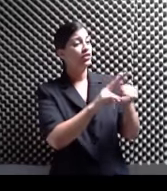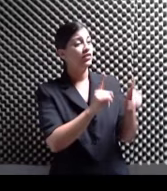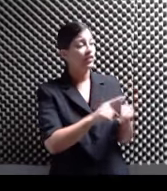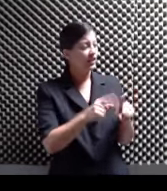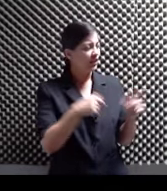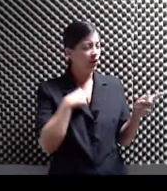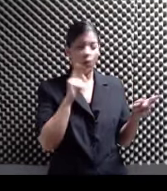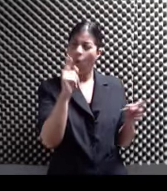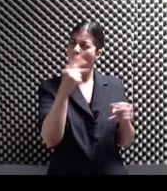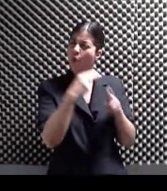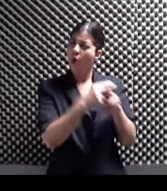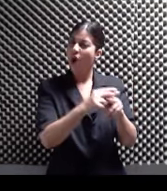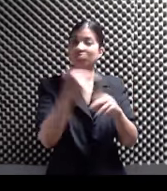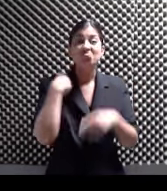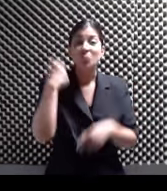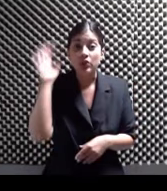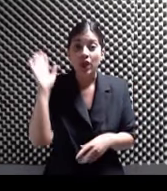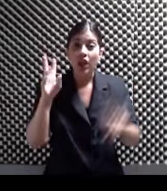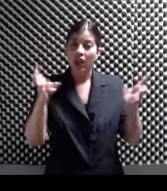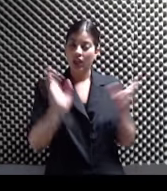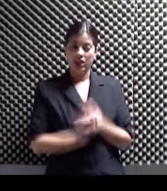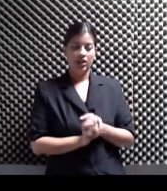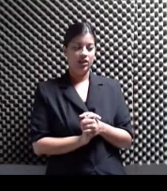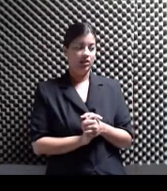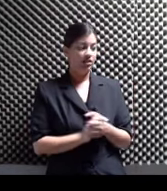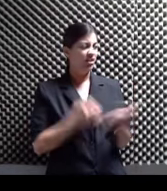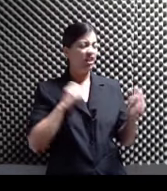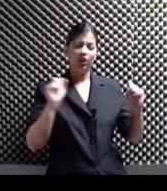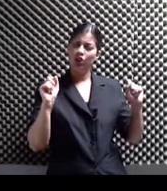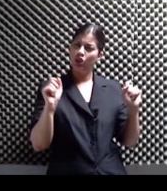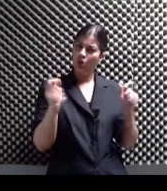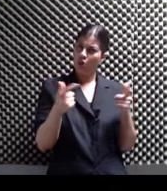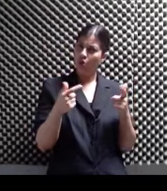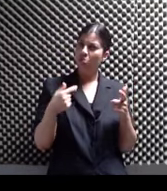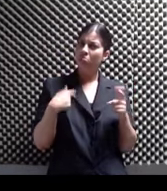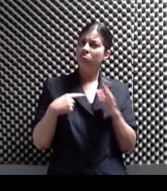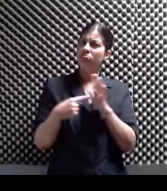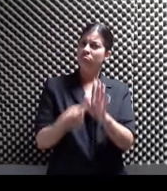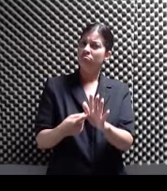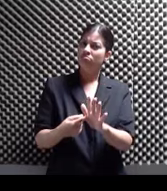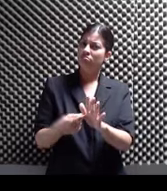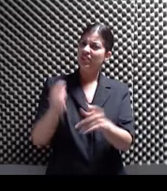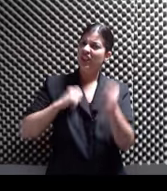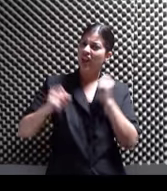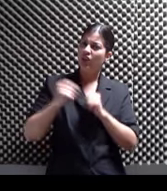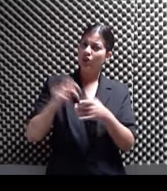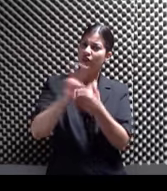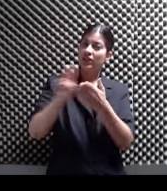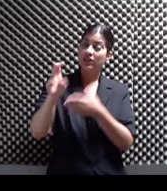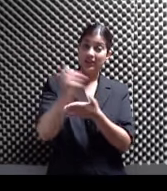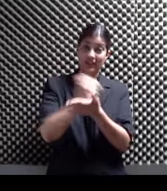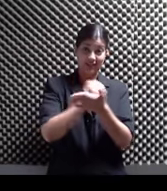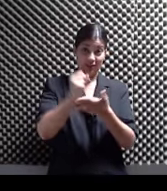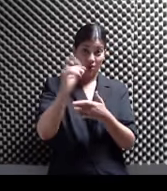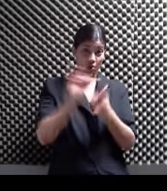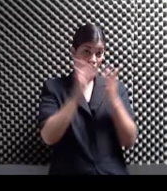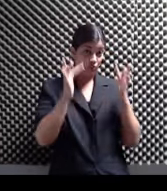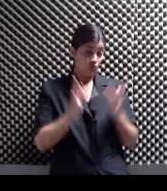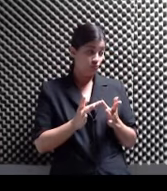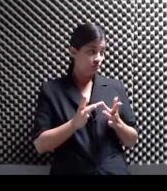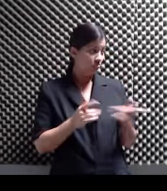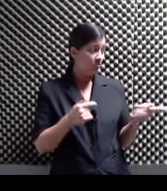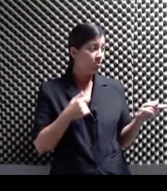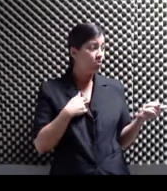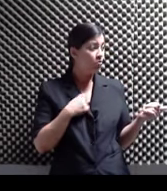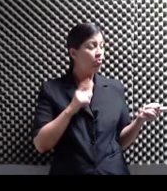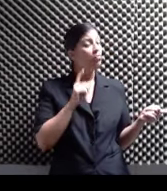hizo el año pasado en noviembre. Uh-huh. Él había hecho todo en el Teatro Experimental de la Universidad Sagrado Corazón. Oh, okay. Y yo tuve la oportunidad de ir a ver No Sé,